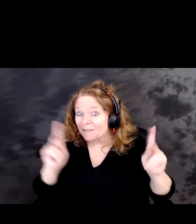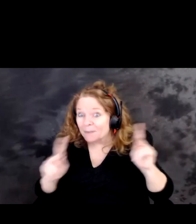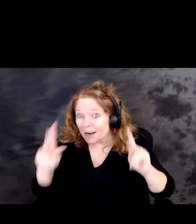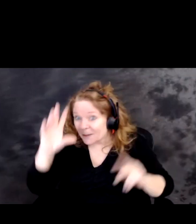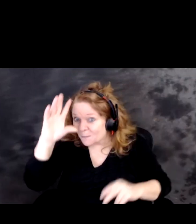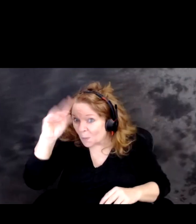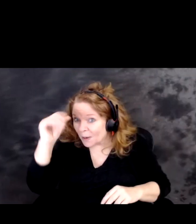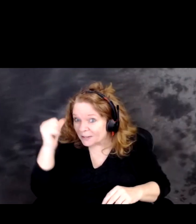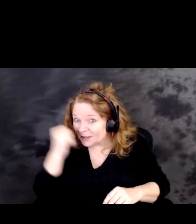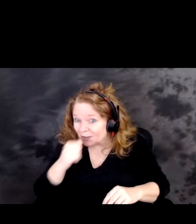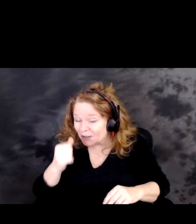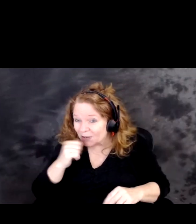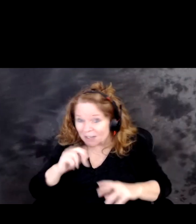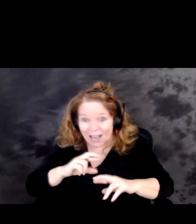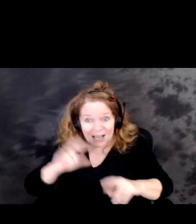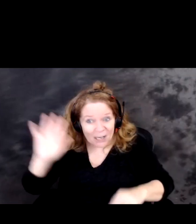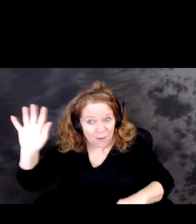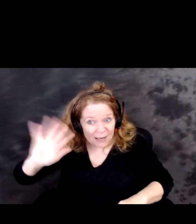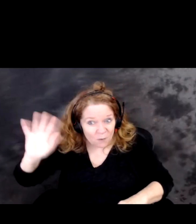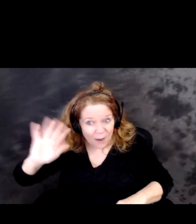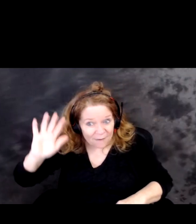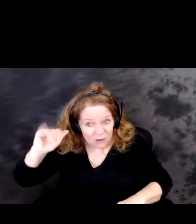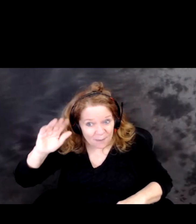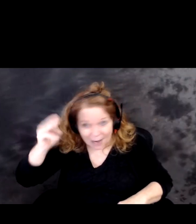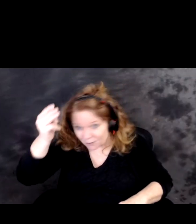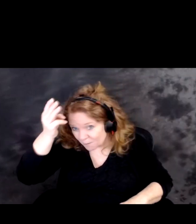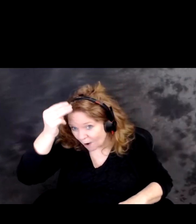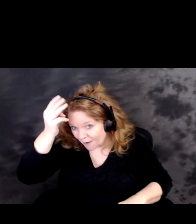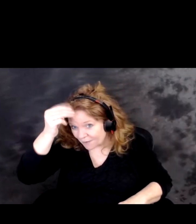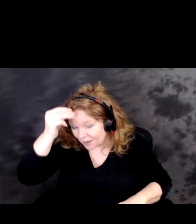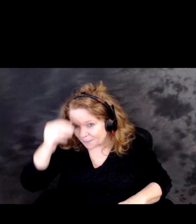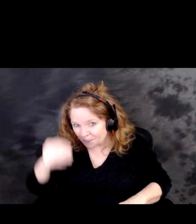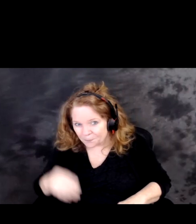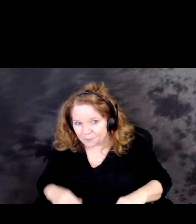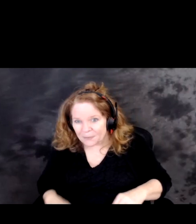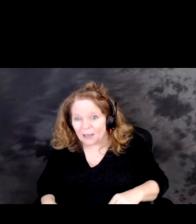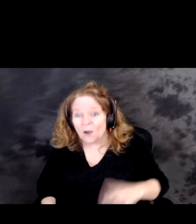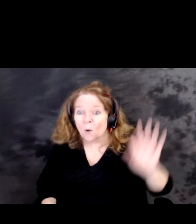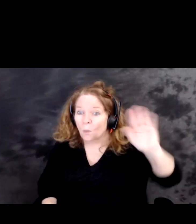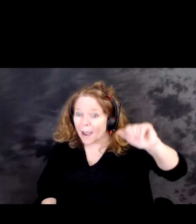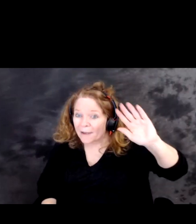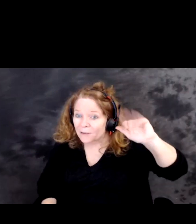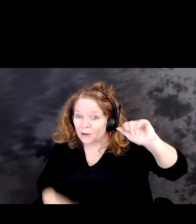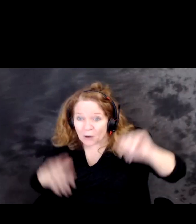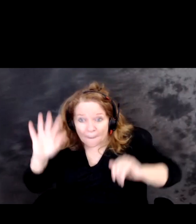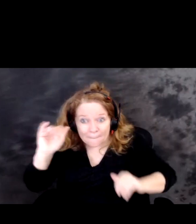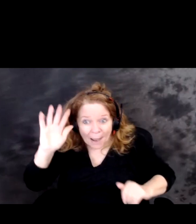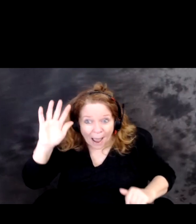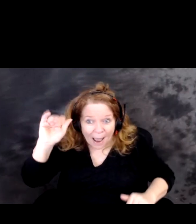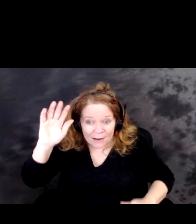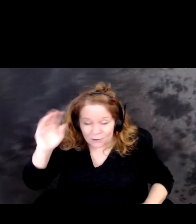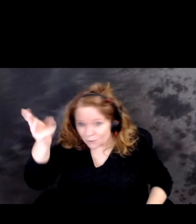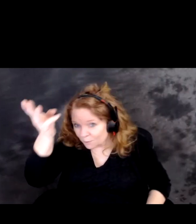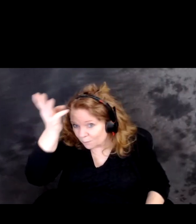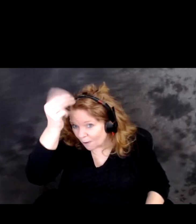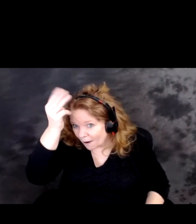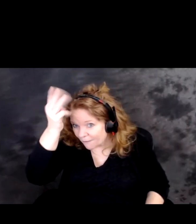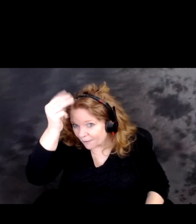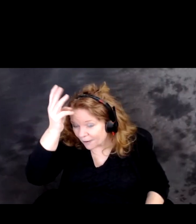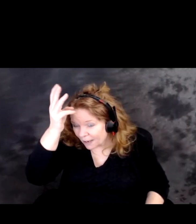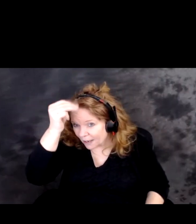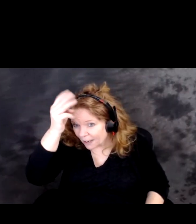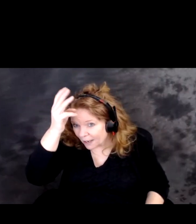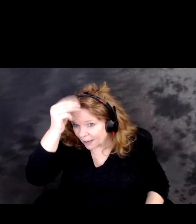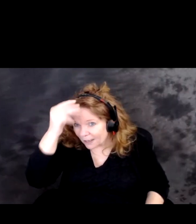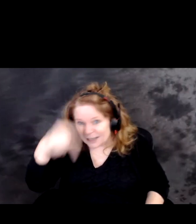de descansar. Niños y niñas, ¿están listos para decirle adiós a Marvin? Así que digan adiós